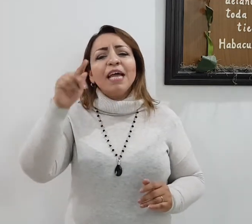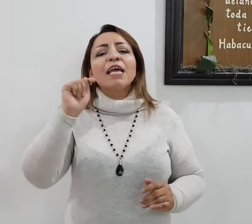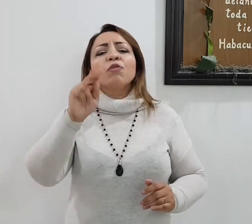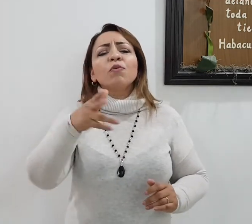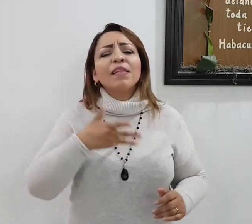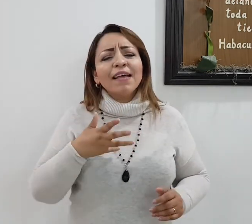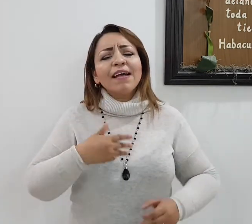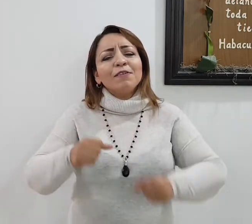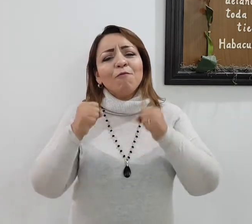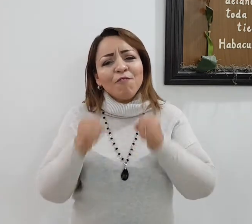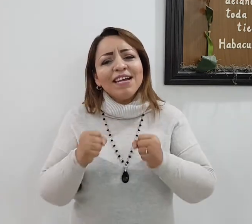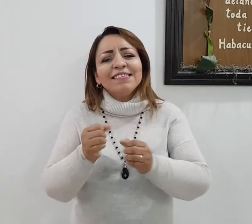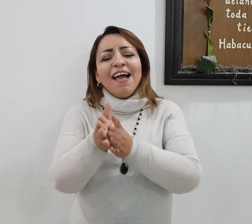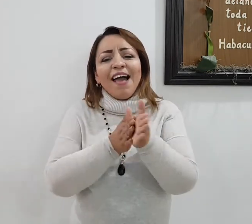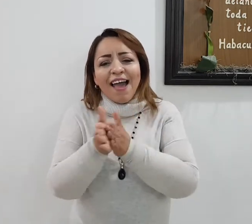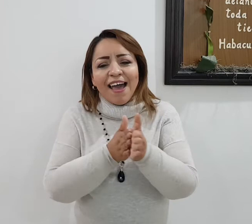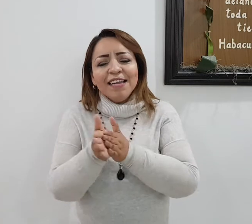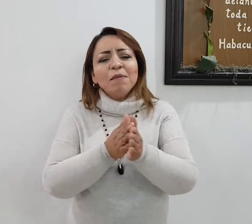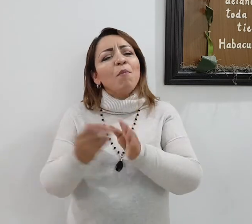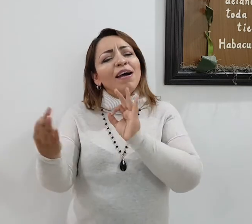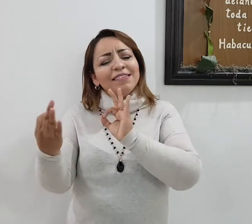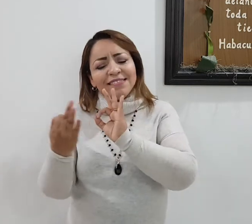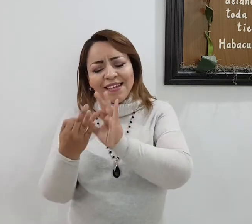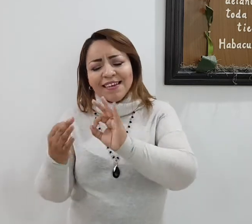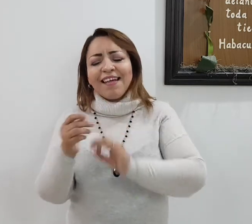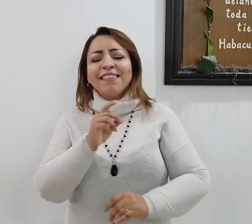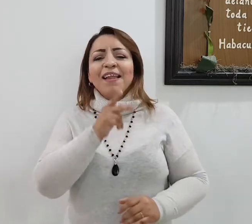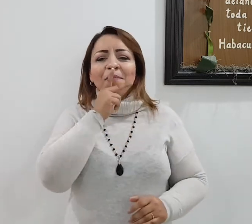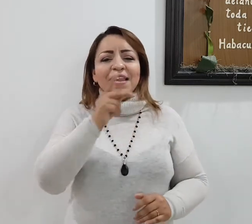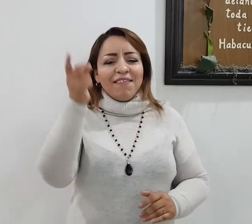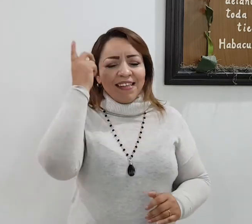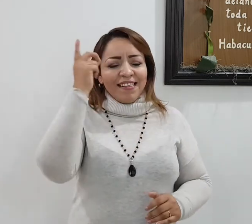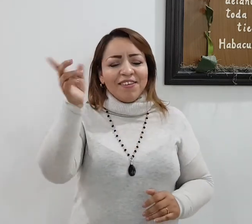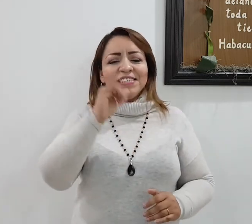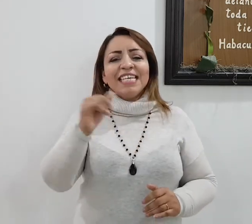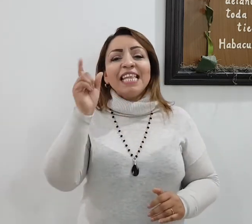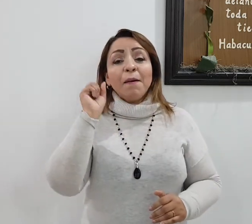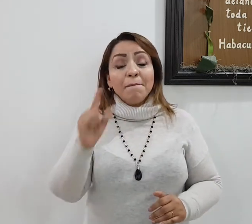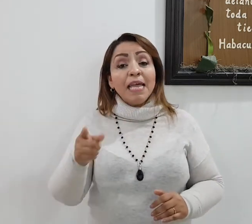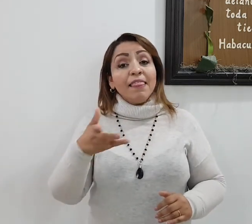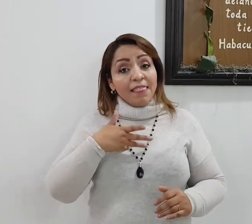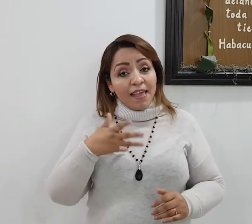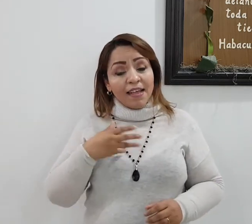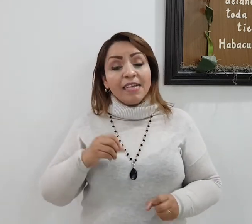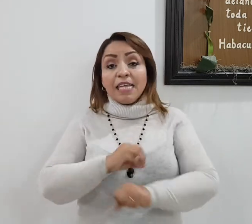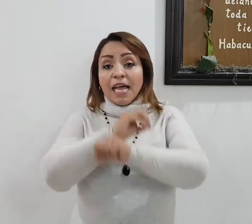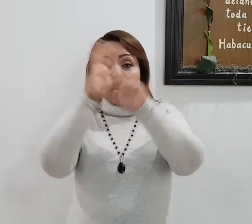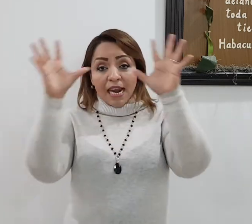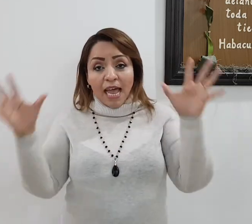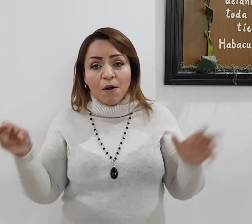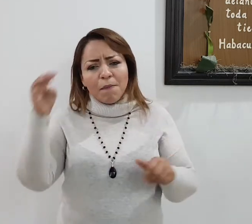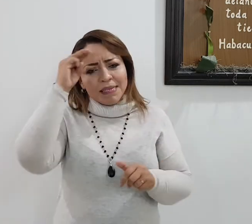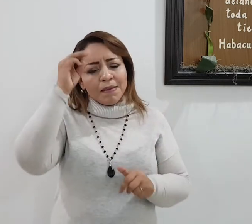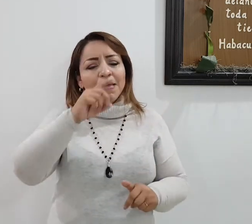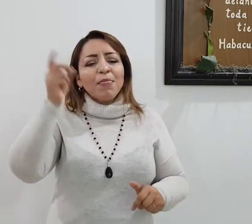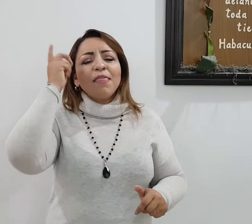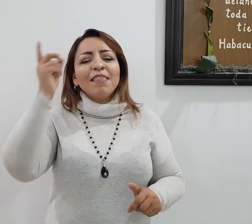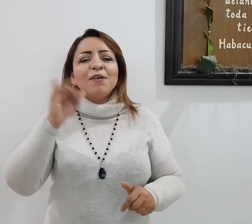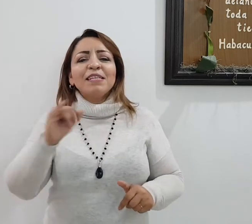palabra. Para que tenga la paz de Dios y sea aclarado su pensamiento, acérquese a la palabra del Señor. Para que seamos